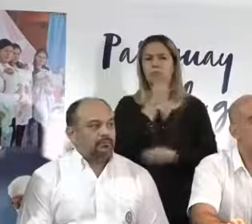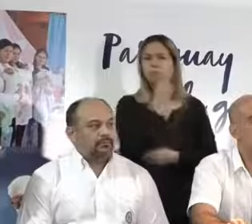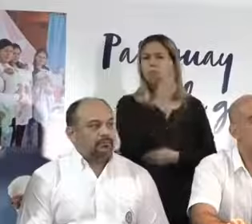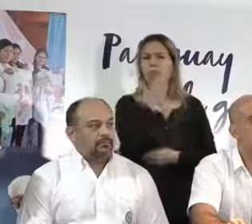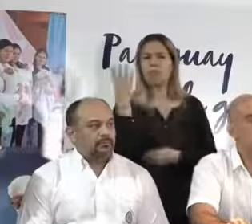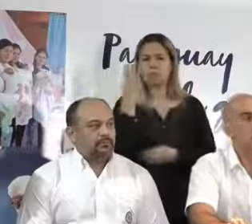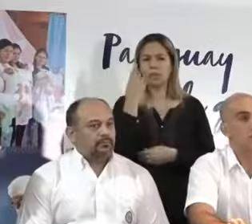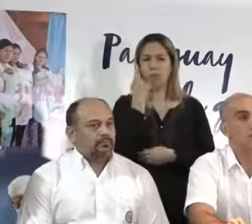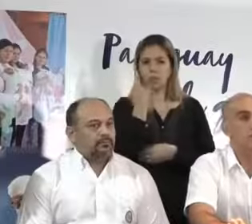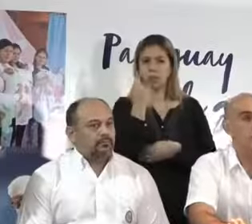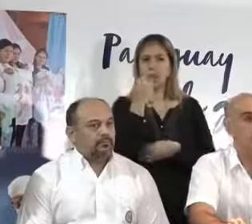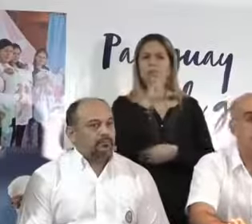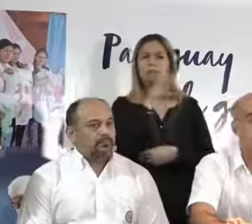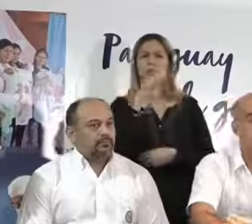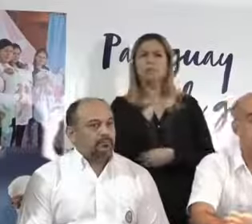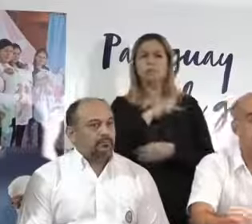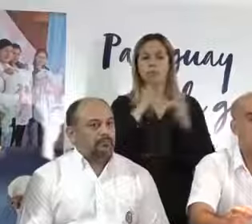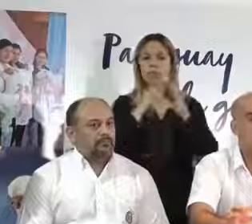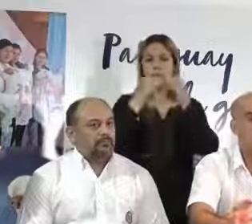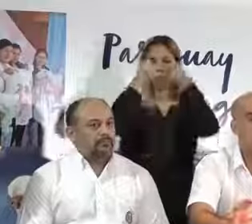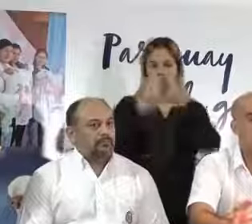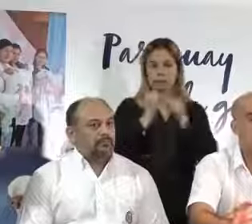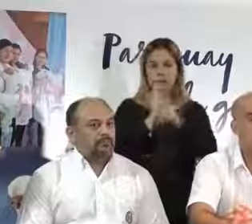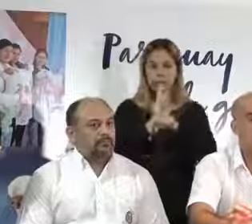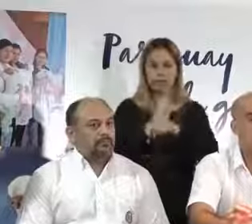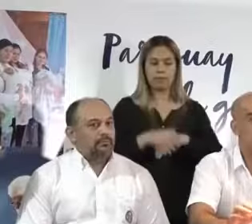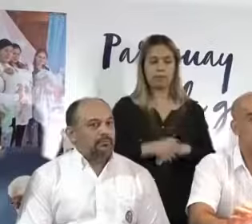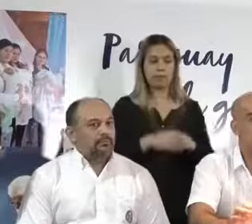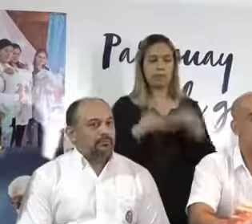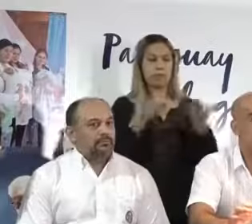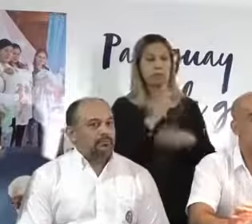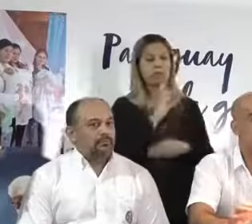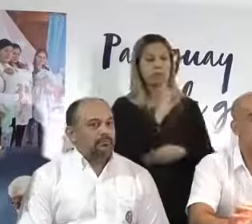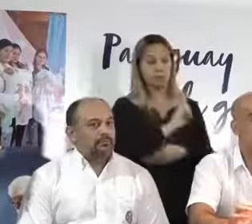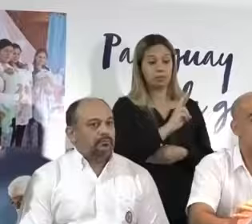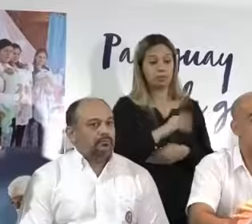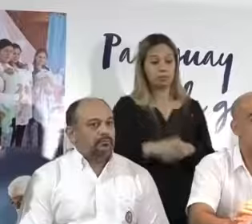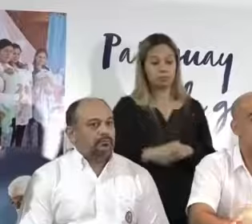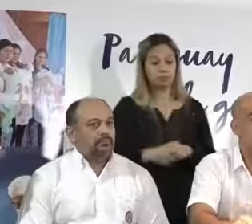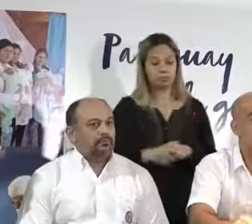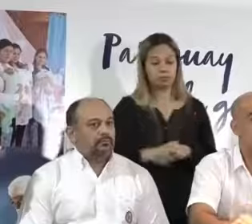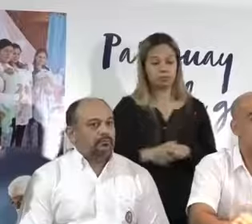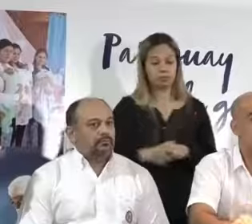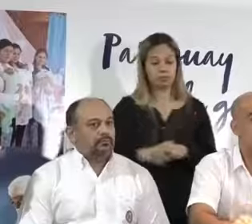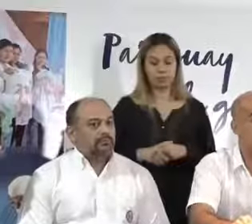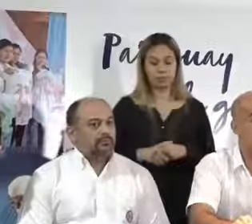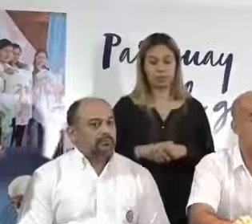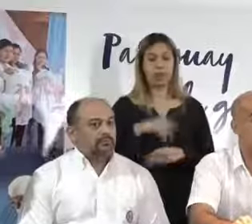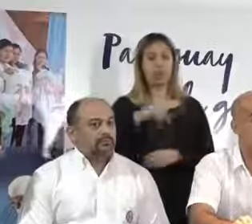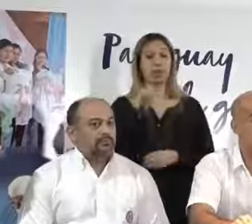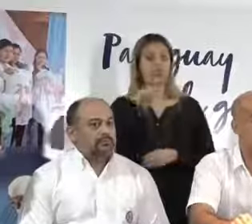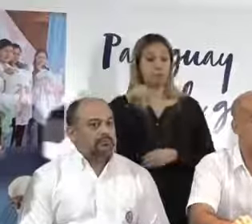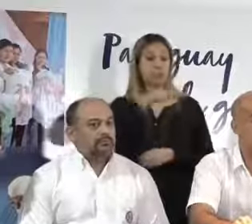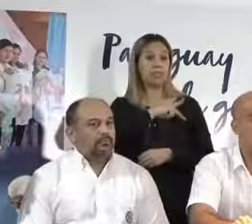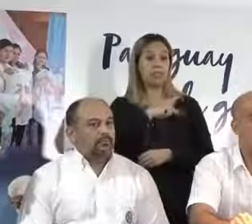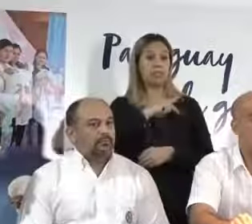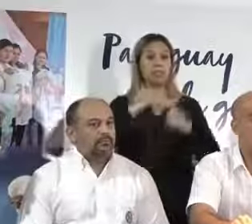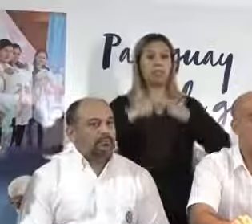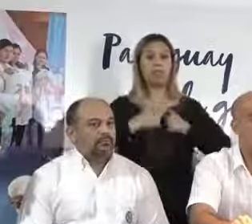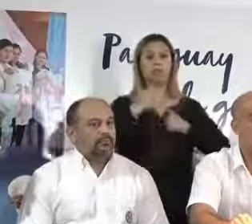con este caso? Bueno, en este momento la precisión la puedo hacer, puedo darles la precisión del personal de salud, que son